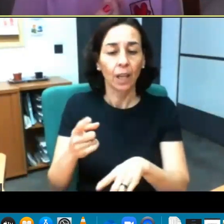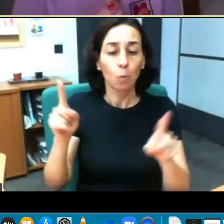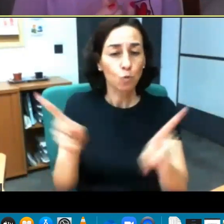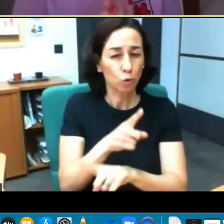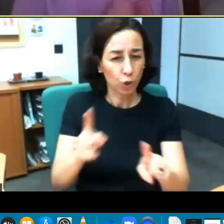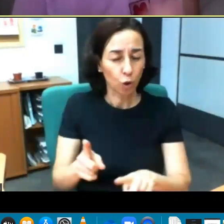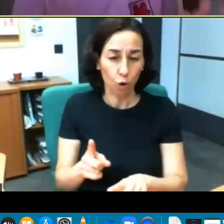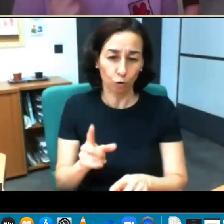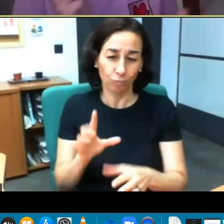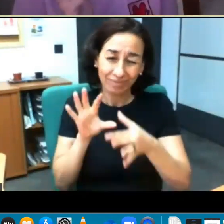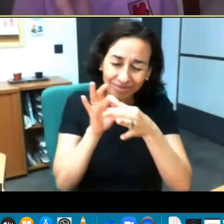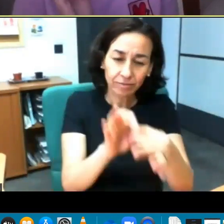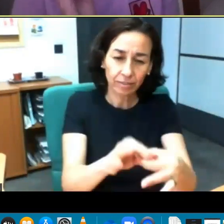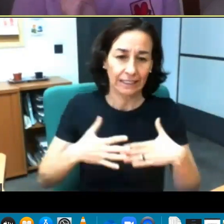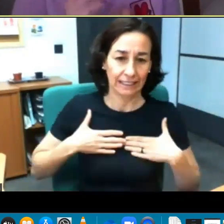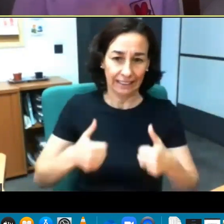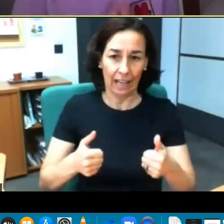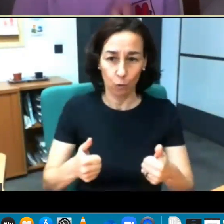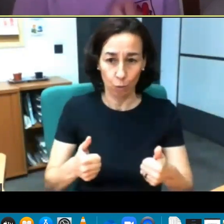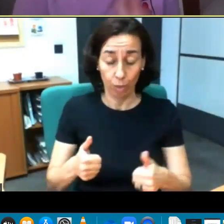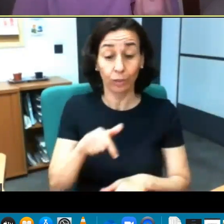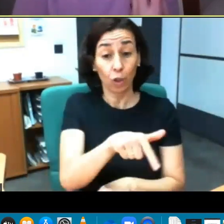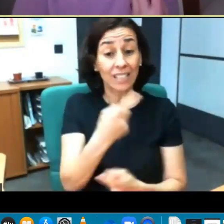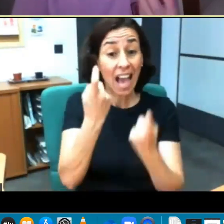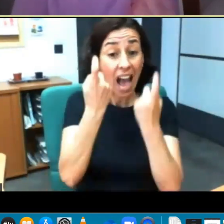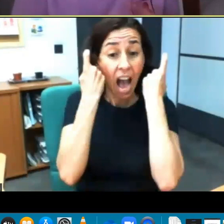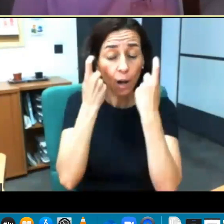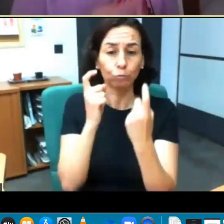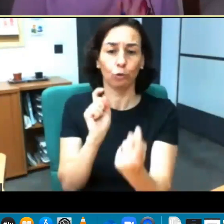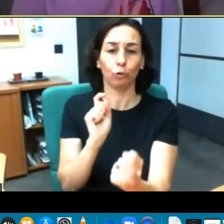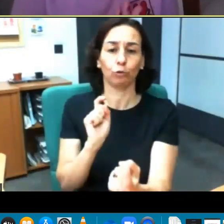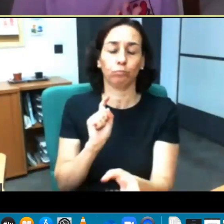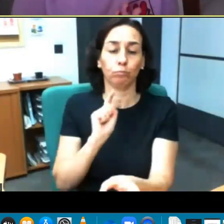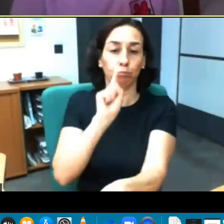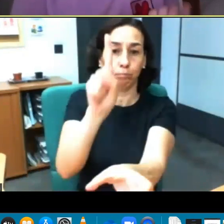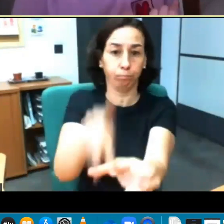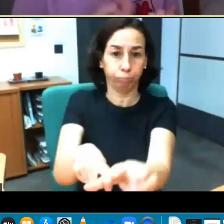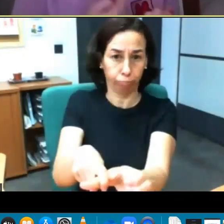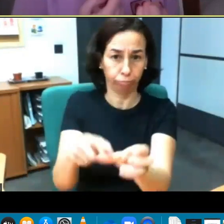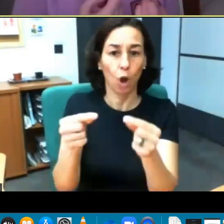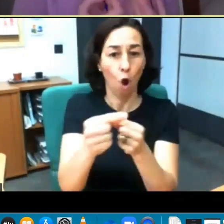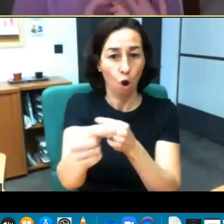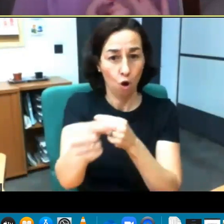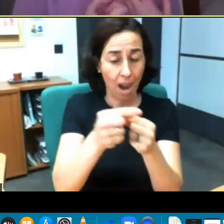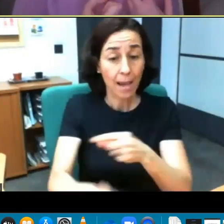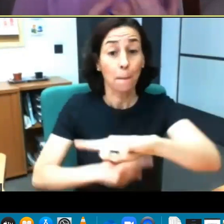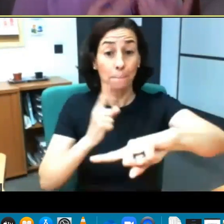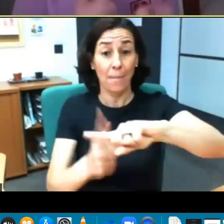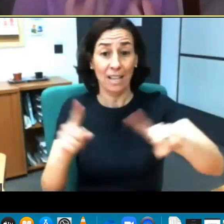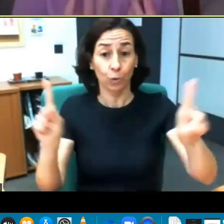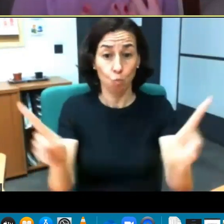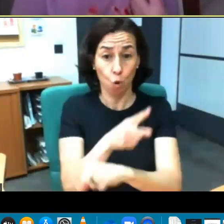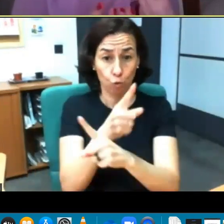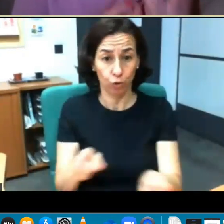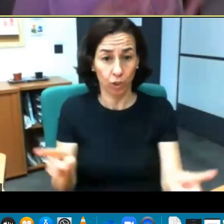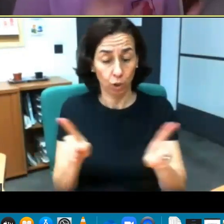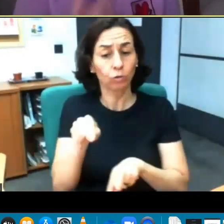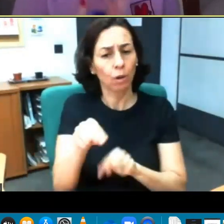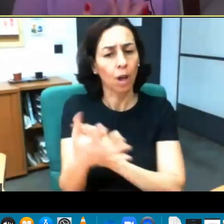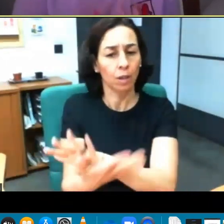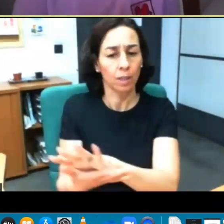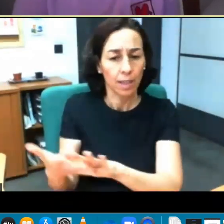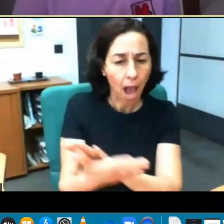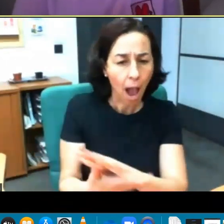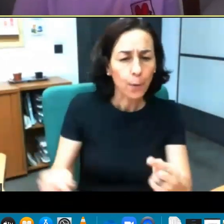manera digital donde se conectan los alumnos y se conectan músicos, y a partir de ahí pues, se debate y se canta